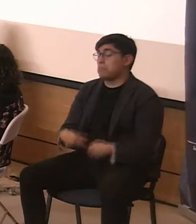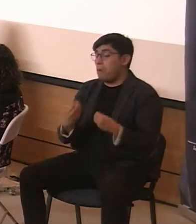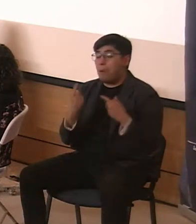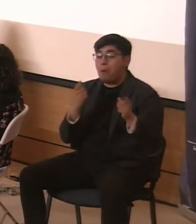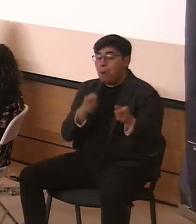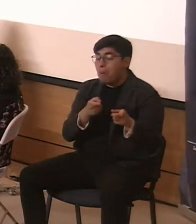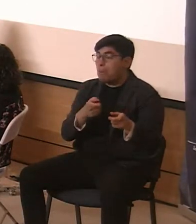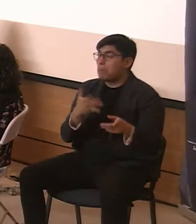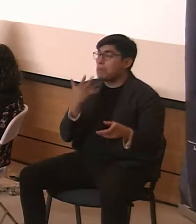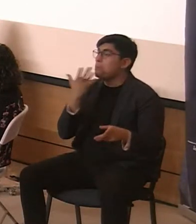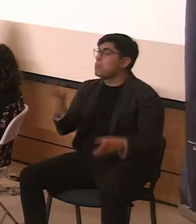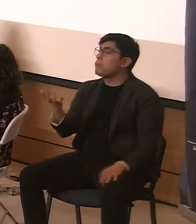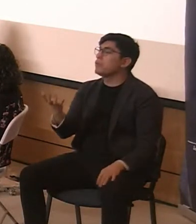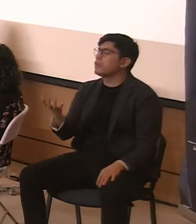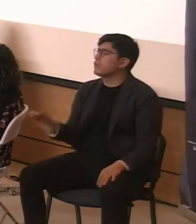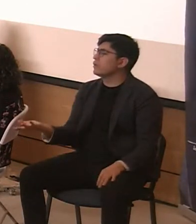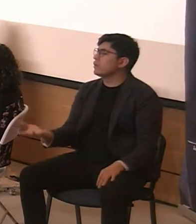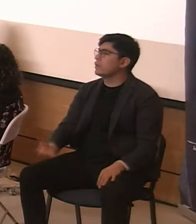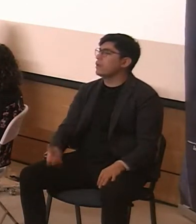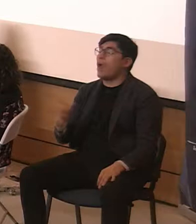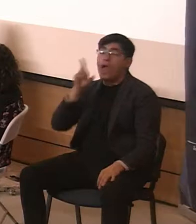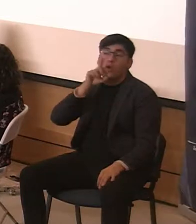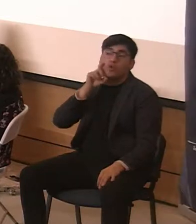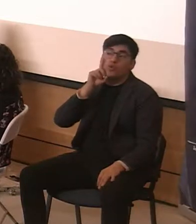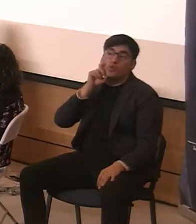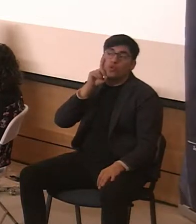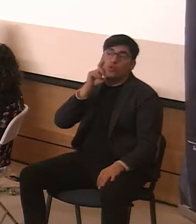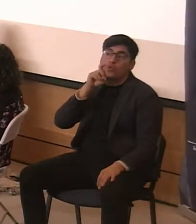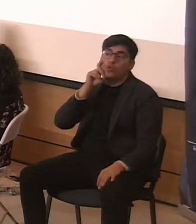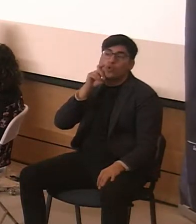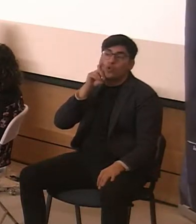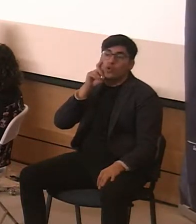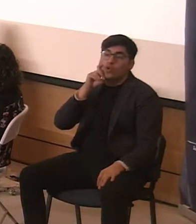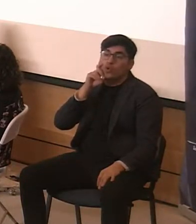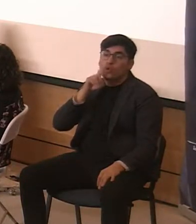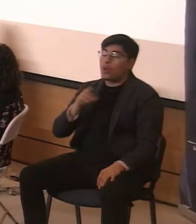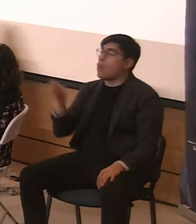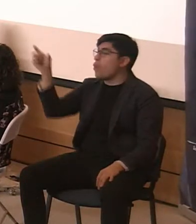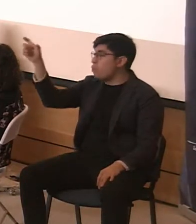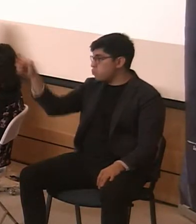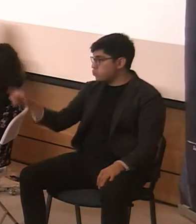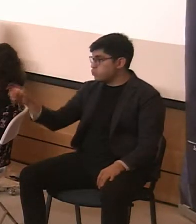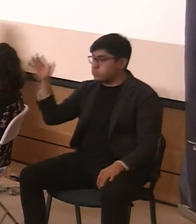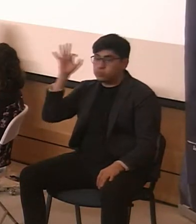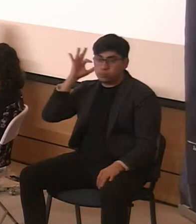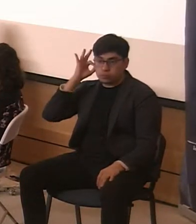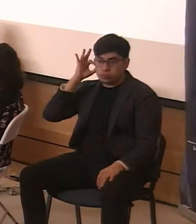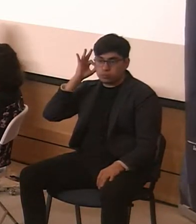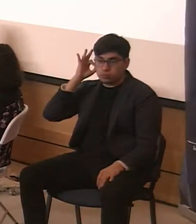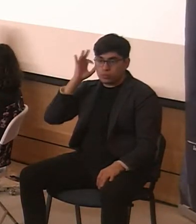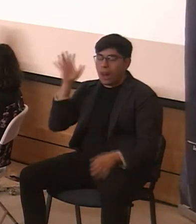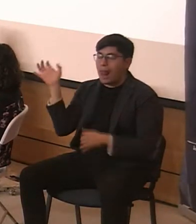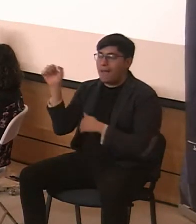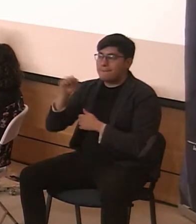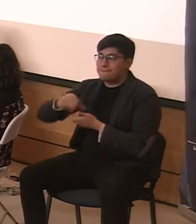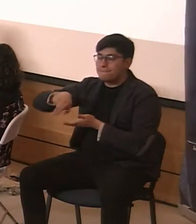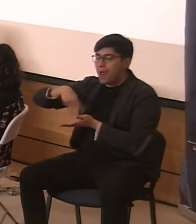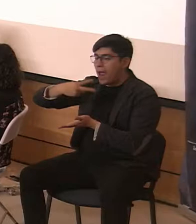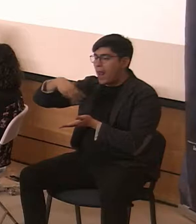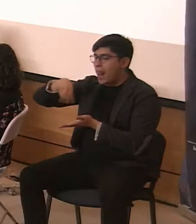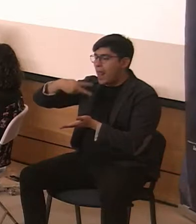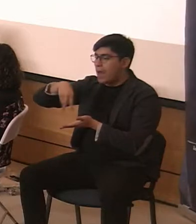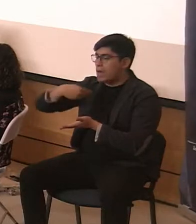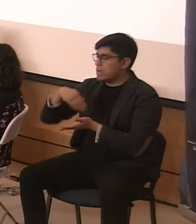porque era rosado y el rosado es el color de las bailarinas pero las niñas tampoco lo querían